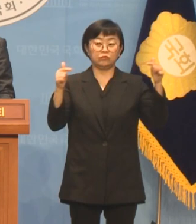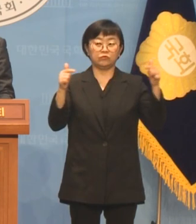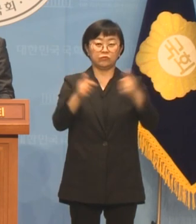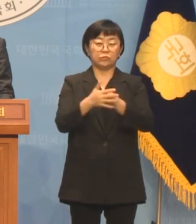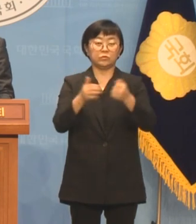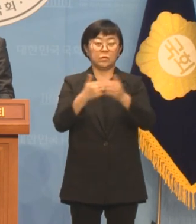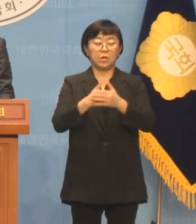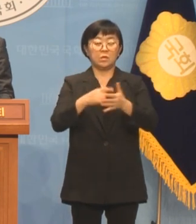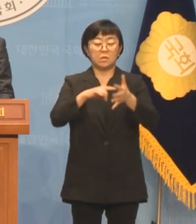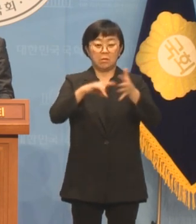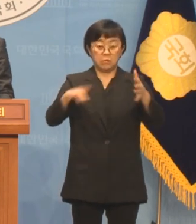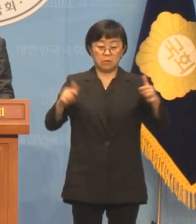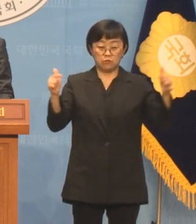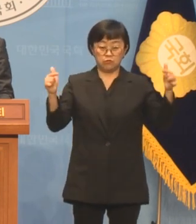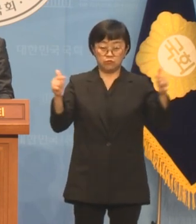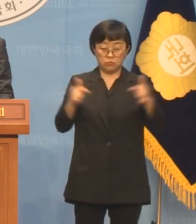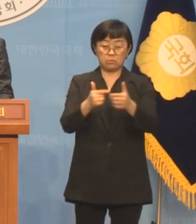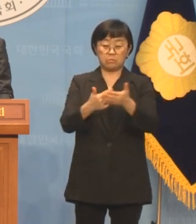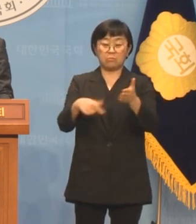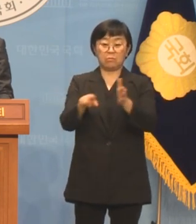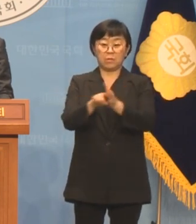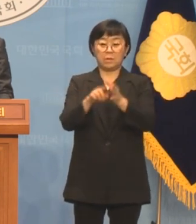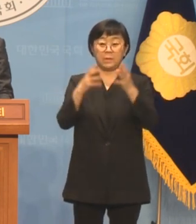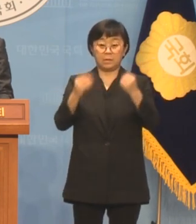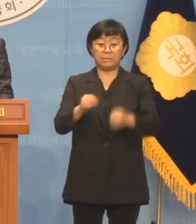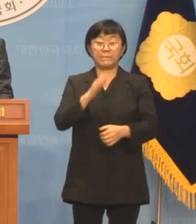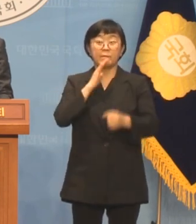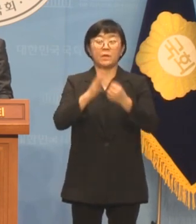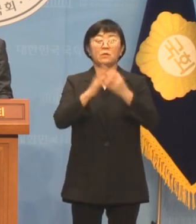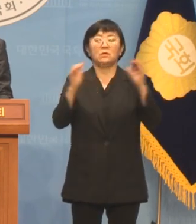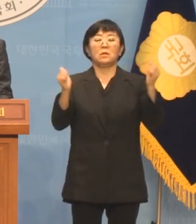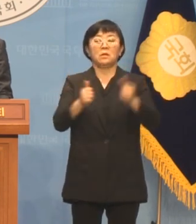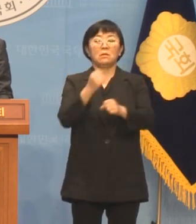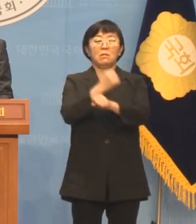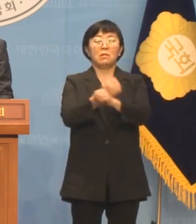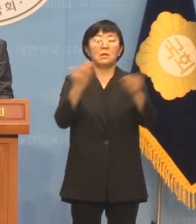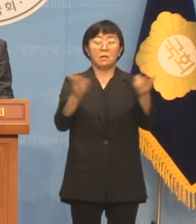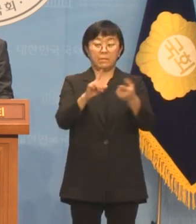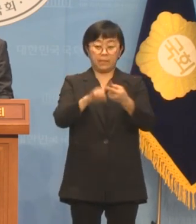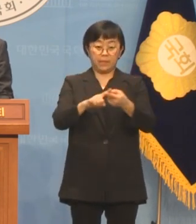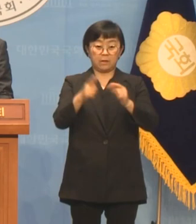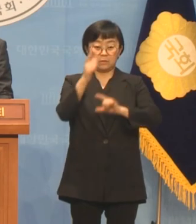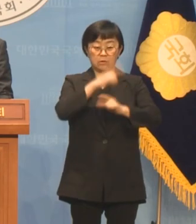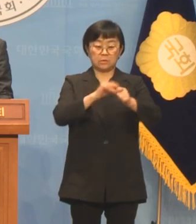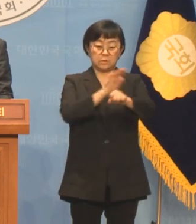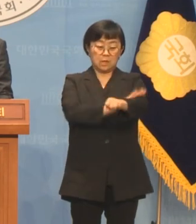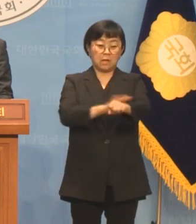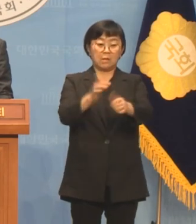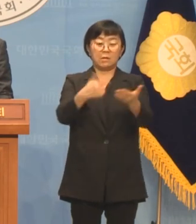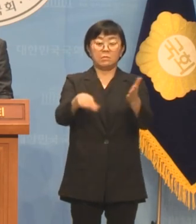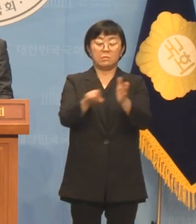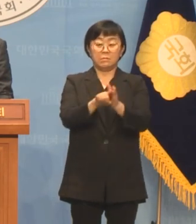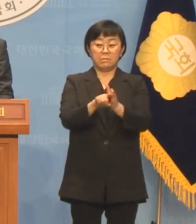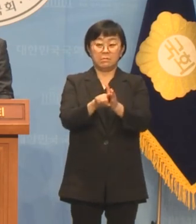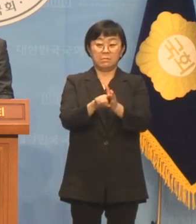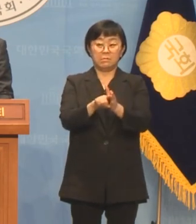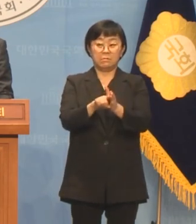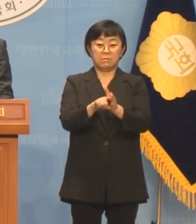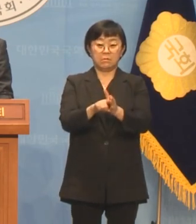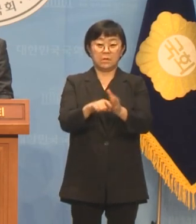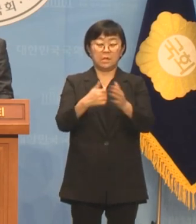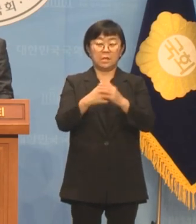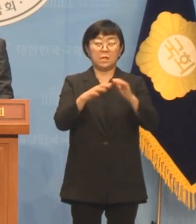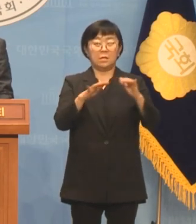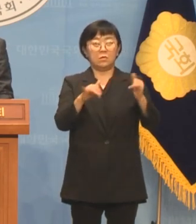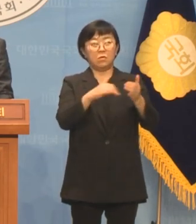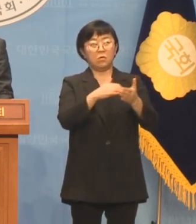세비 감액을 주장하는 경우가 많으나 국회가 해야 할 일을 더 잘하게 만드는 것이